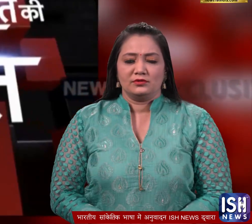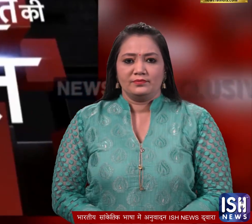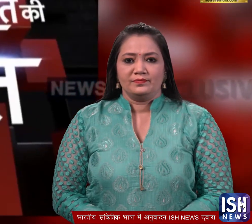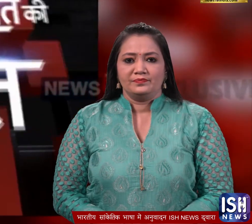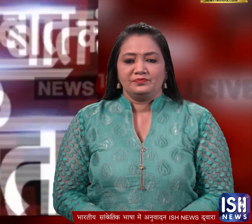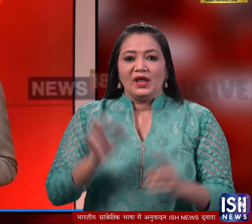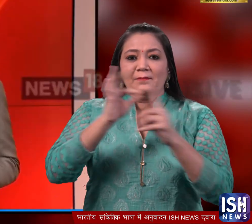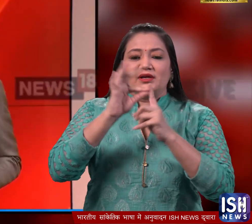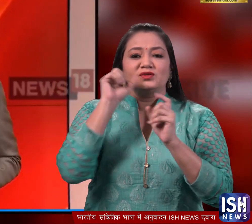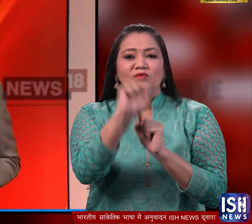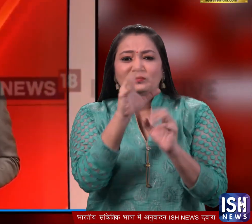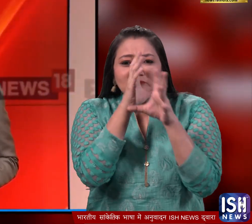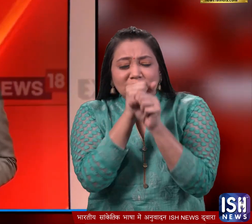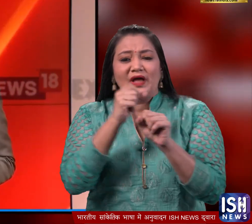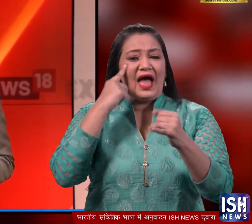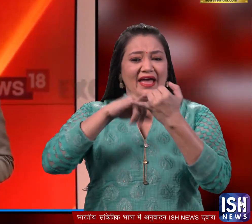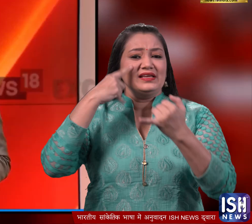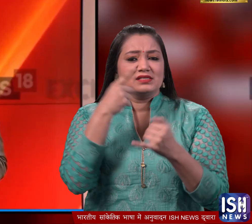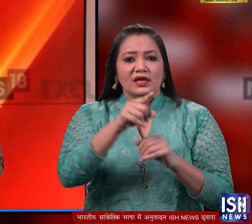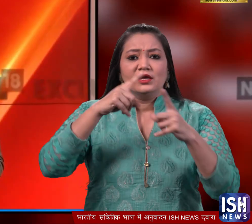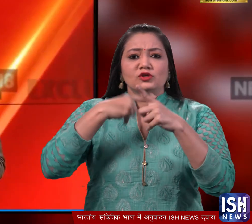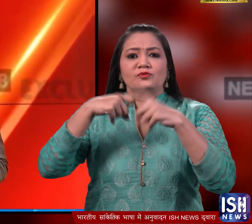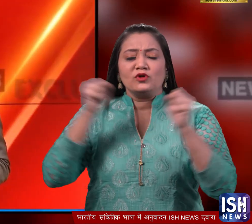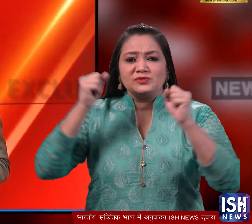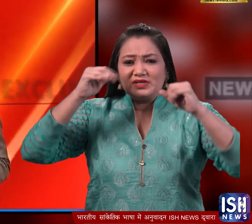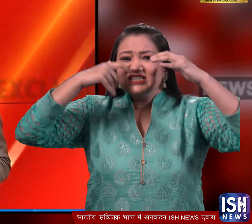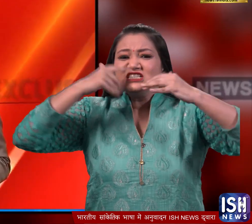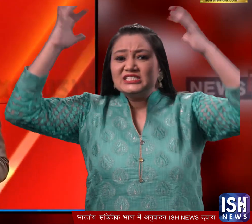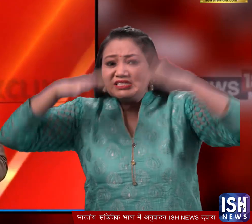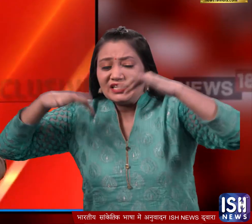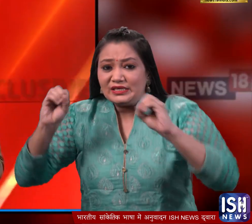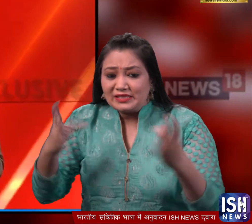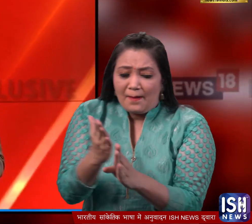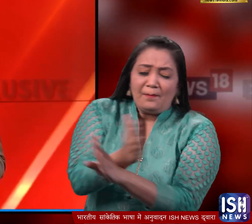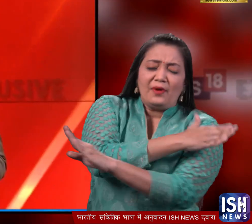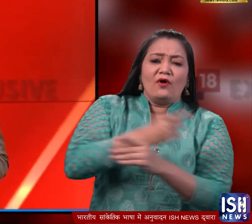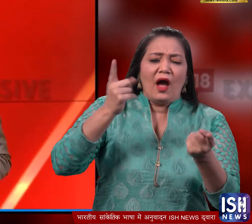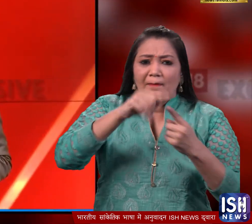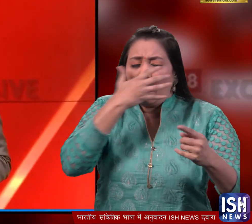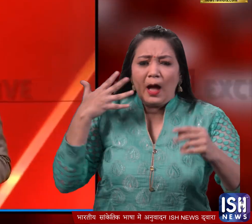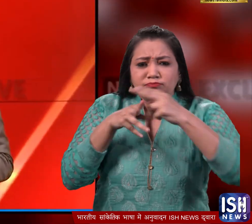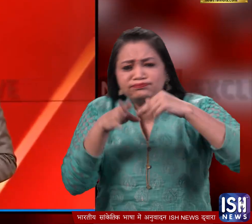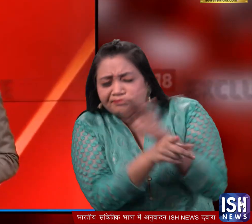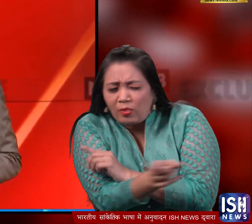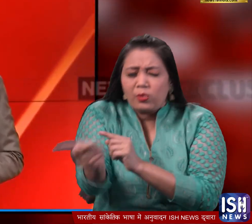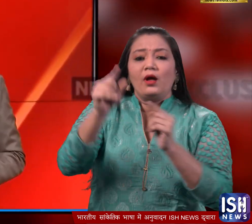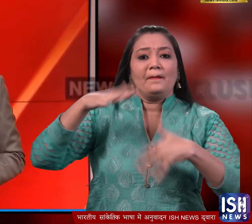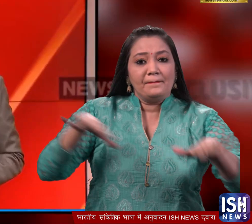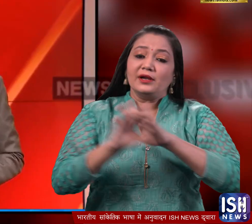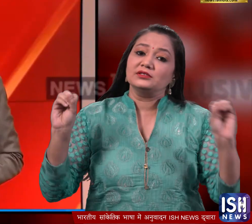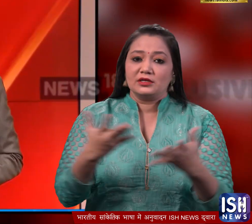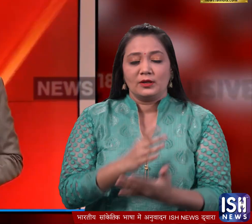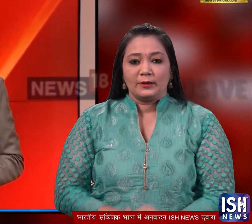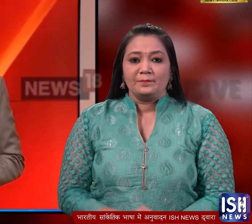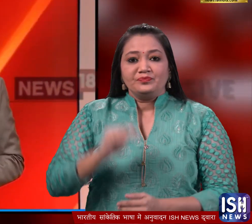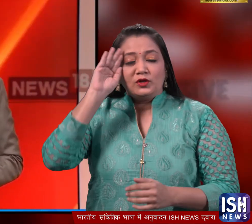रही है। पाकिस्तान की खुफिया एजेंसी ISI ने जम्मू कश्मीर में बर्फबारी से पहले बड़ी संख्या में आतंकियों की घुसपैठ कराने की साजिश रची